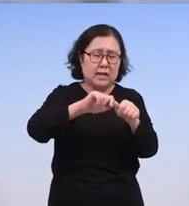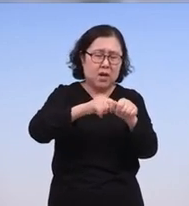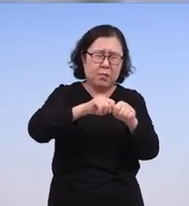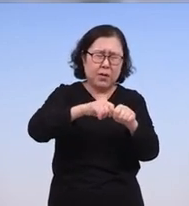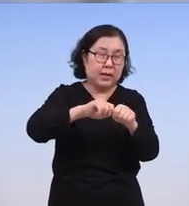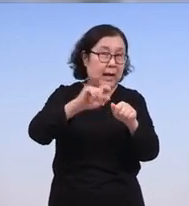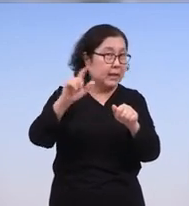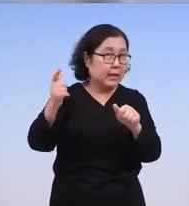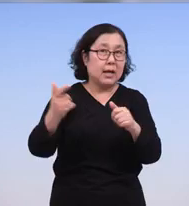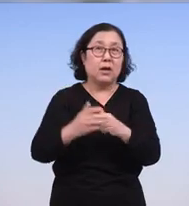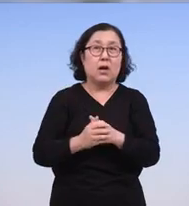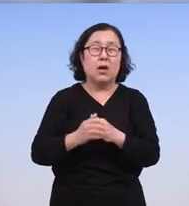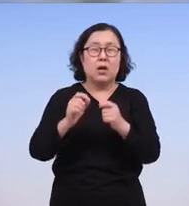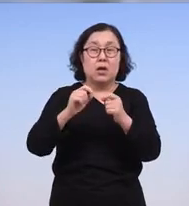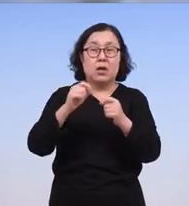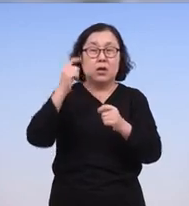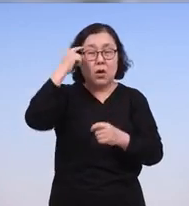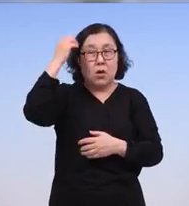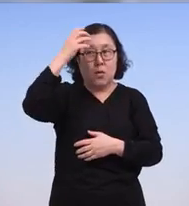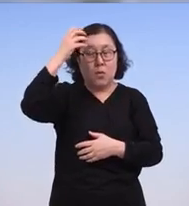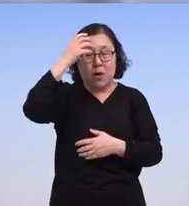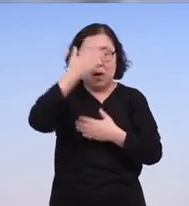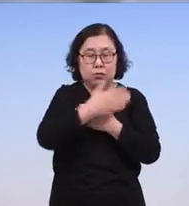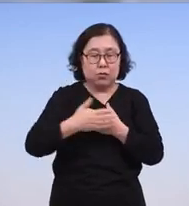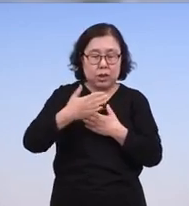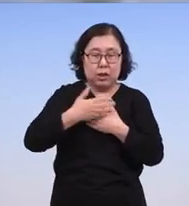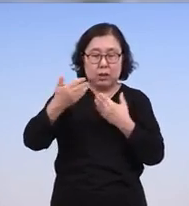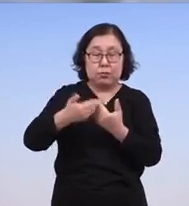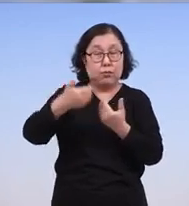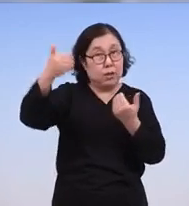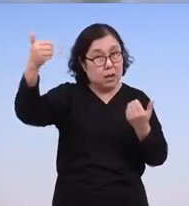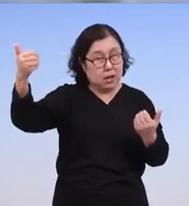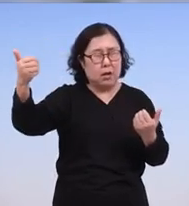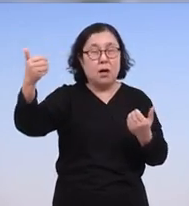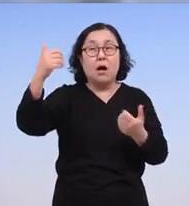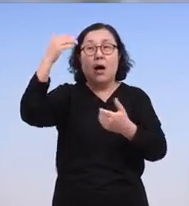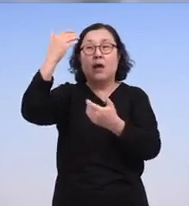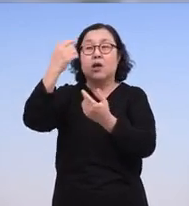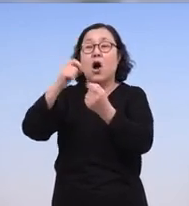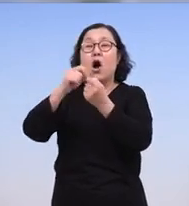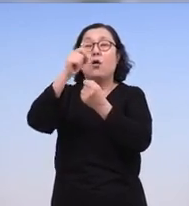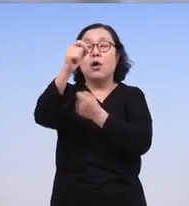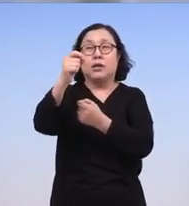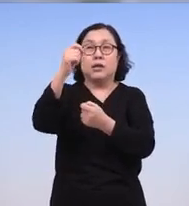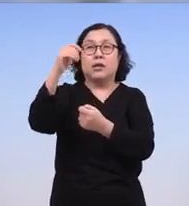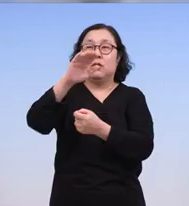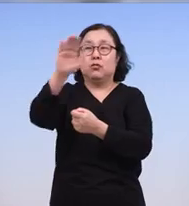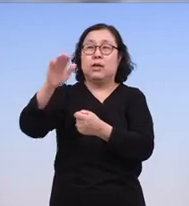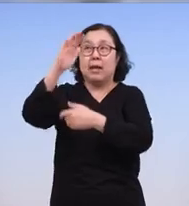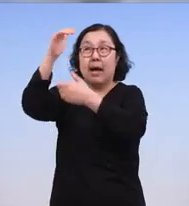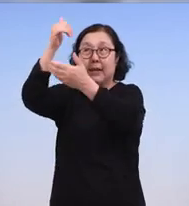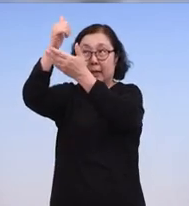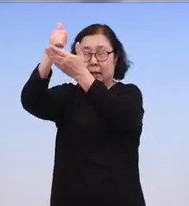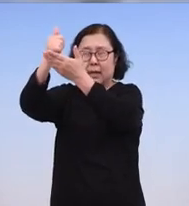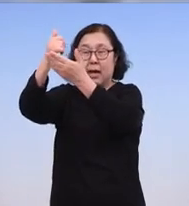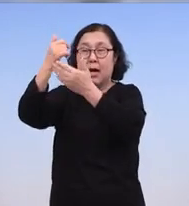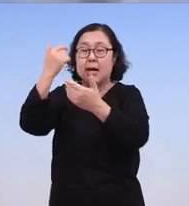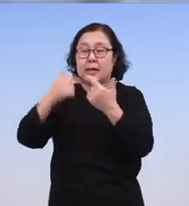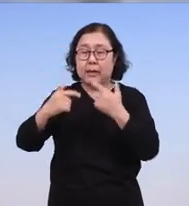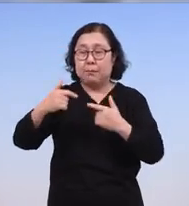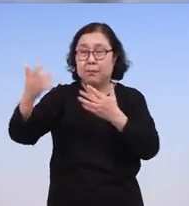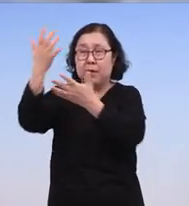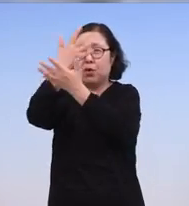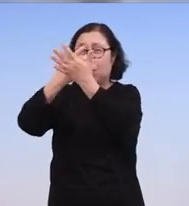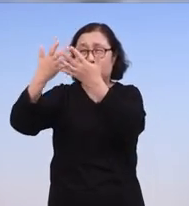죽음은 영원한 형벌 아닙니다. 영혼과 육신이 분리가 되고 영원히 우리 하나님과